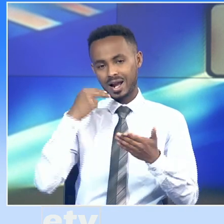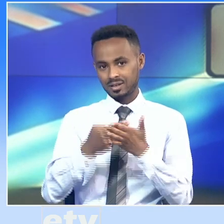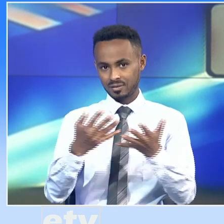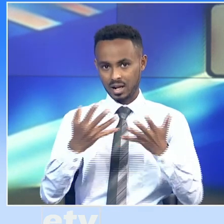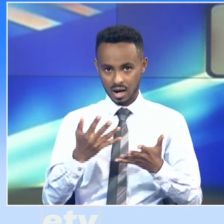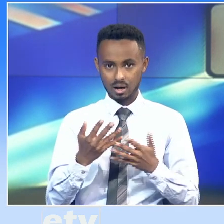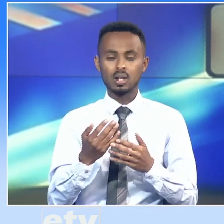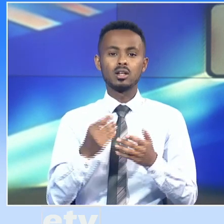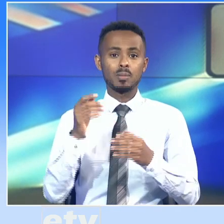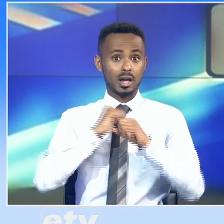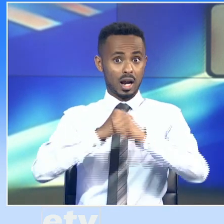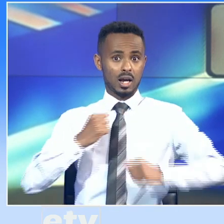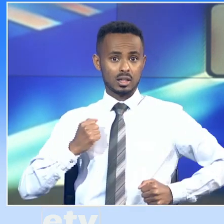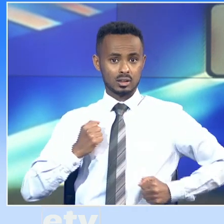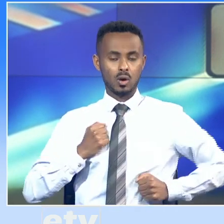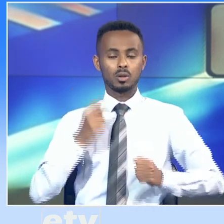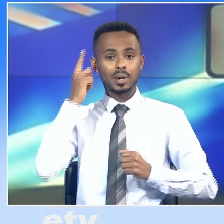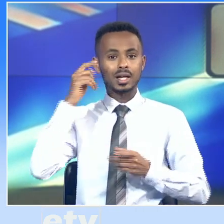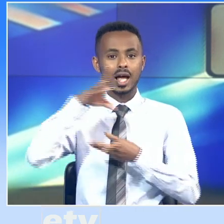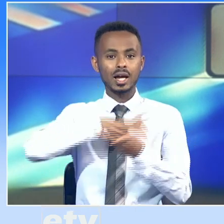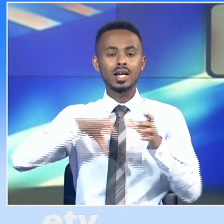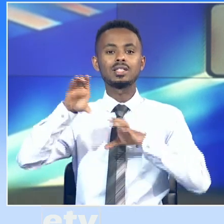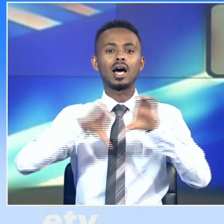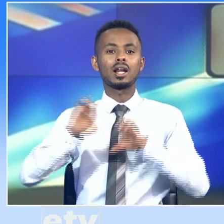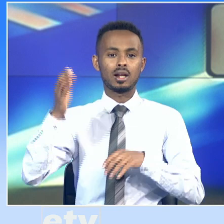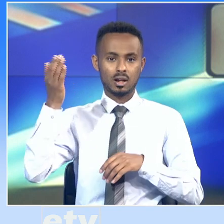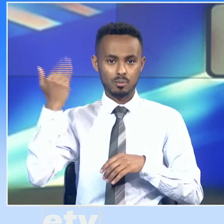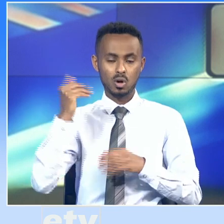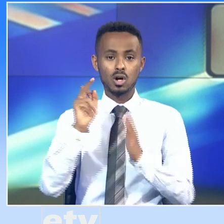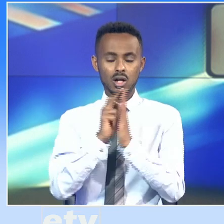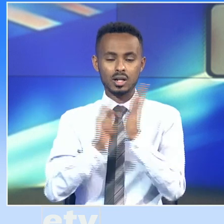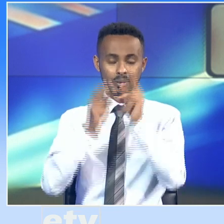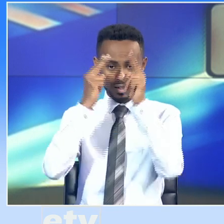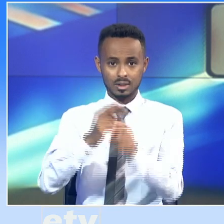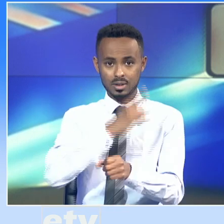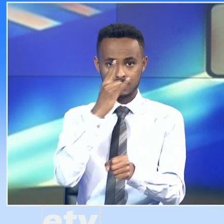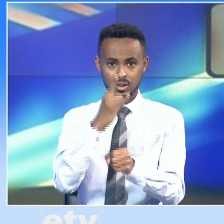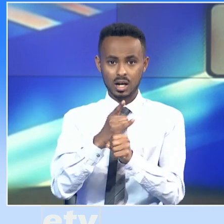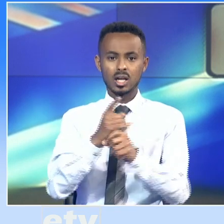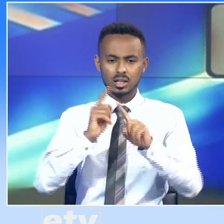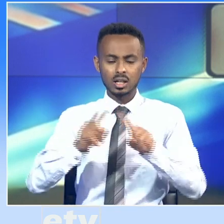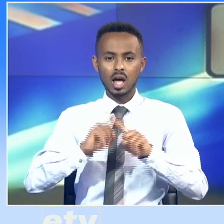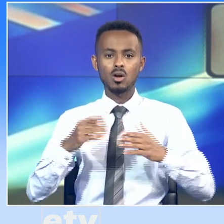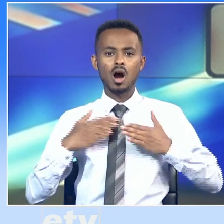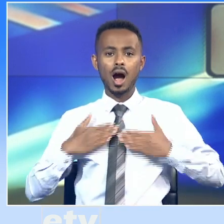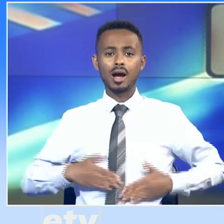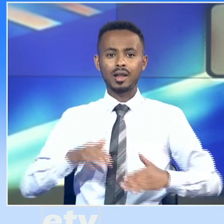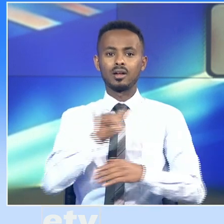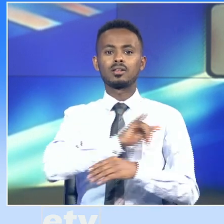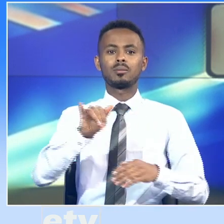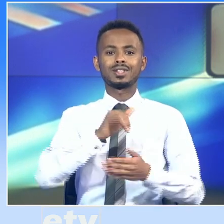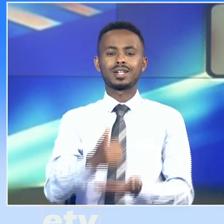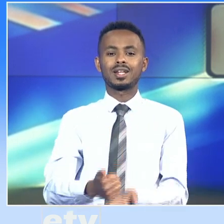እንፈልጋለን። የመከላከያ ሰራዊት በትግራይ ክልል ሲያደርግ ለነበረው ህግ የማስከበር ዘመቻ የተለያዩ አካላት ተመሳሳይ